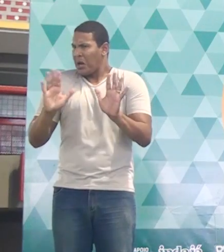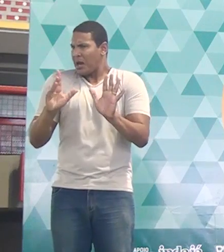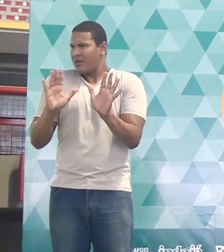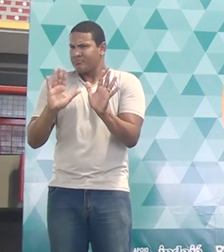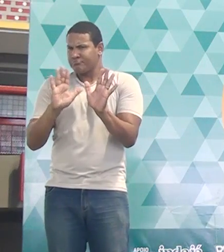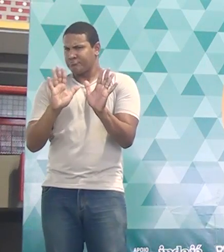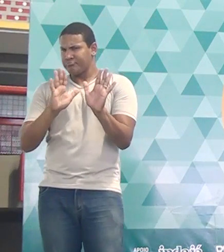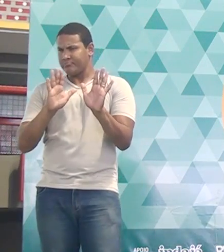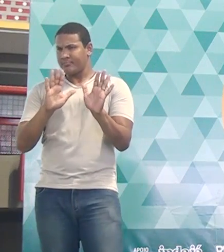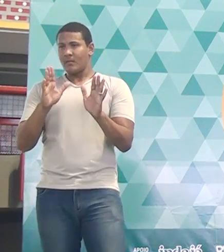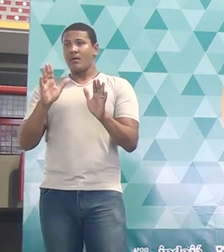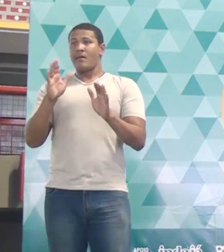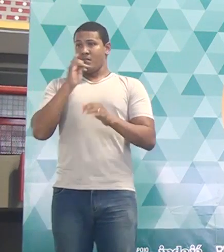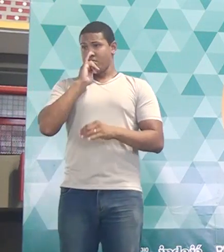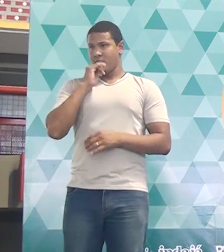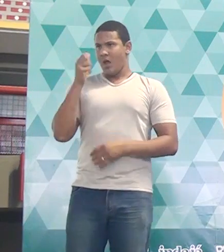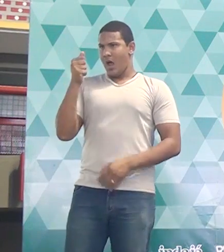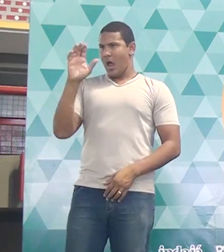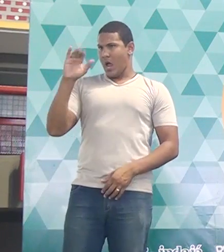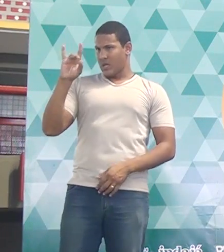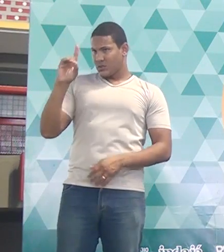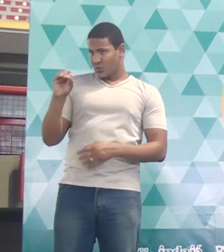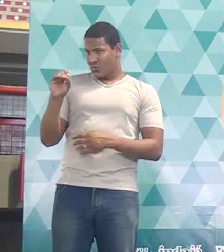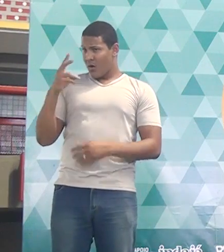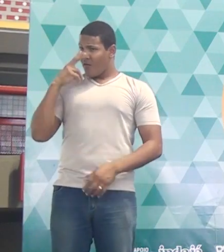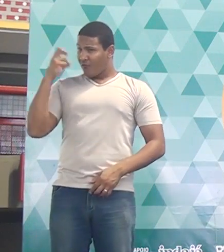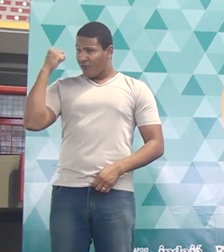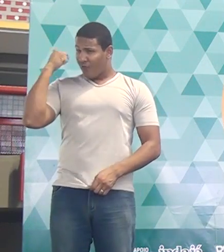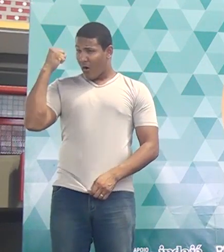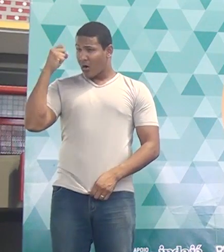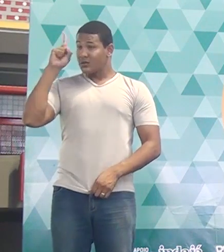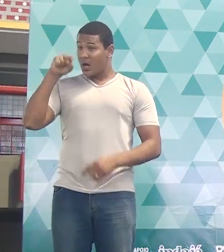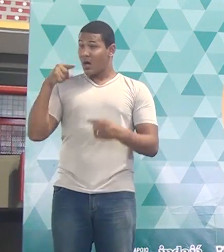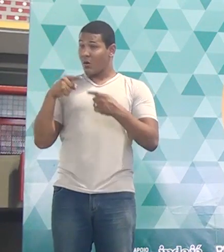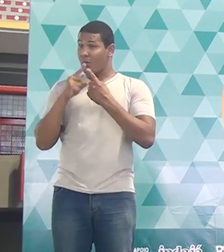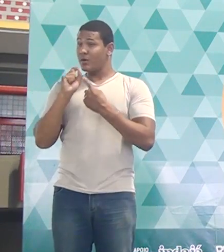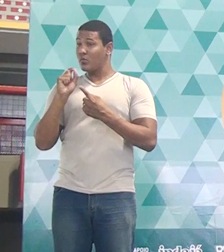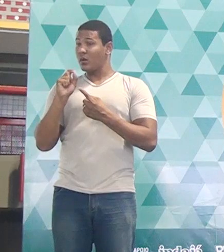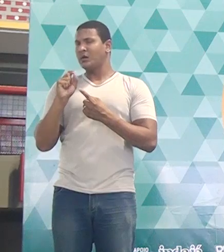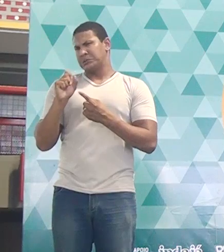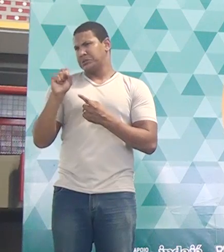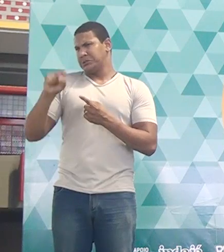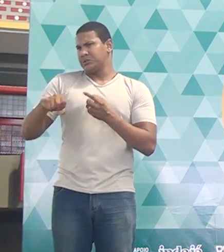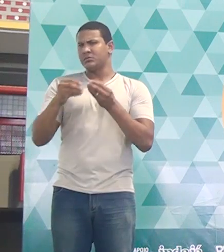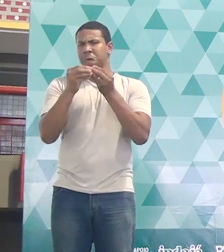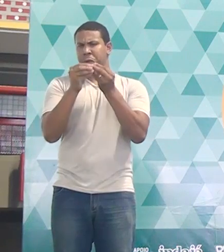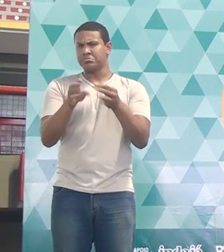pessoal. A maioria dos ácidos fortes causa muito estrago,